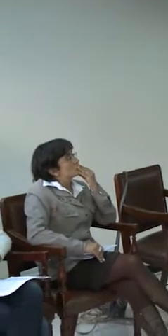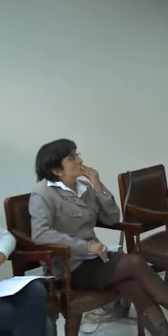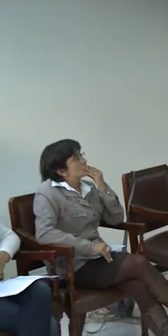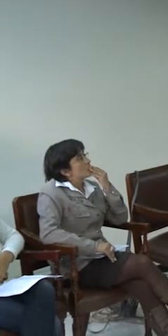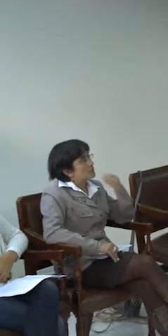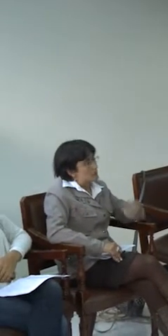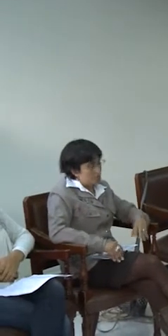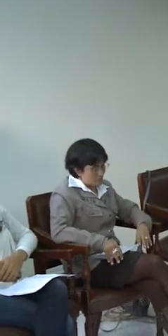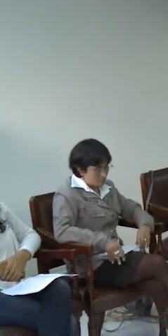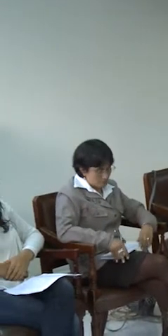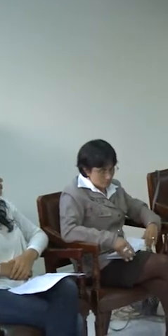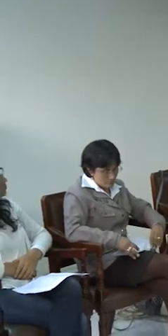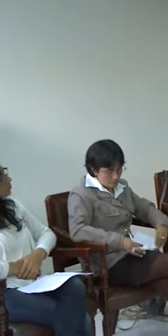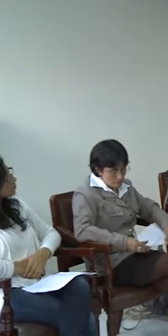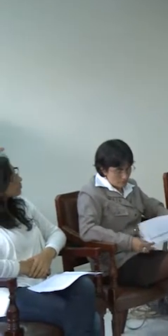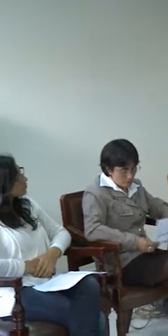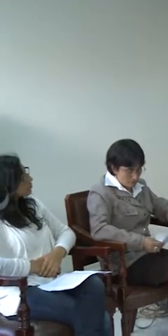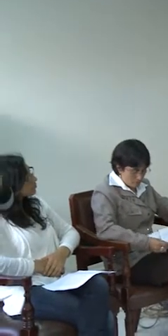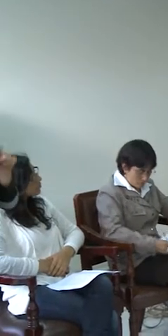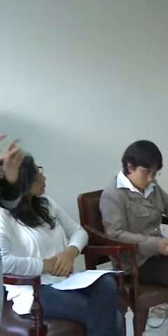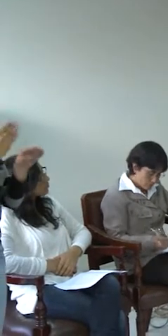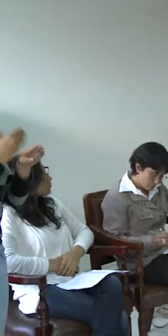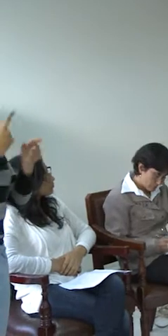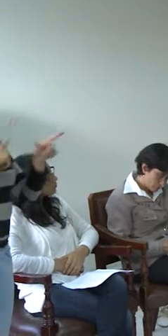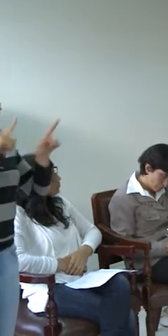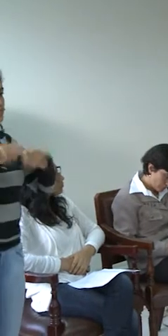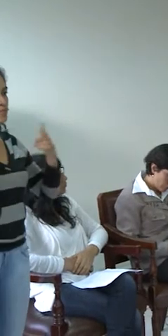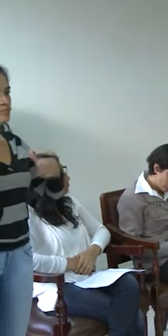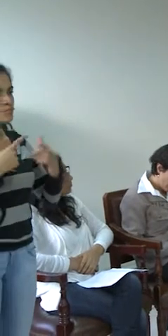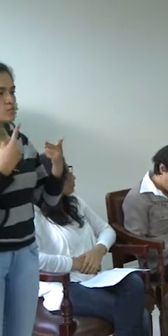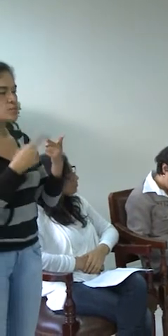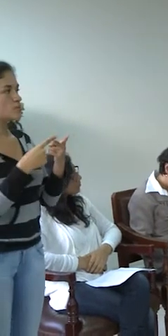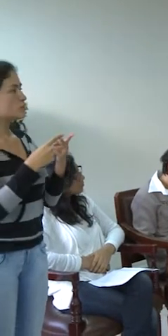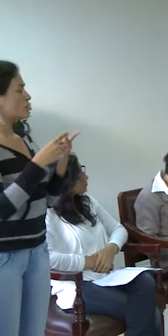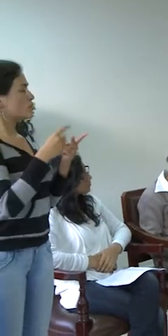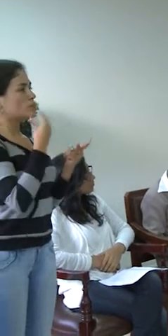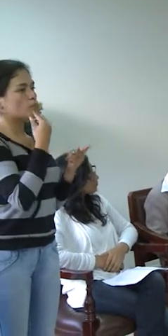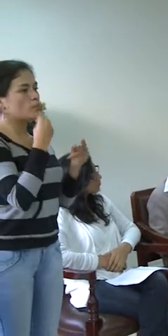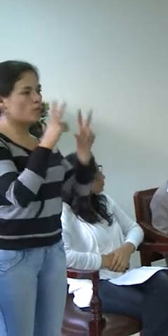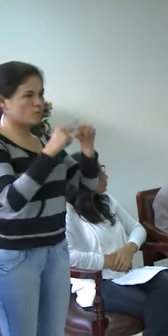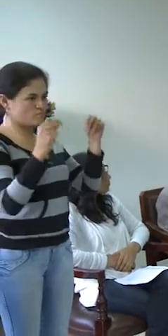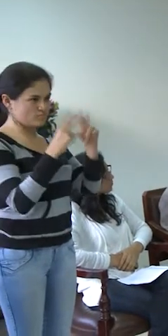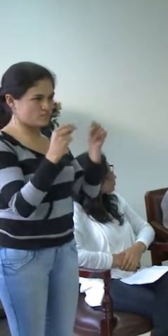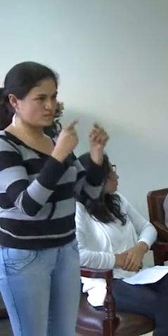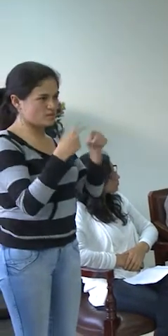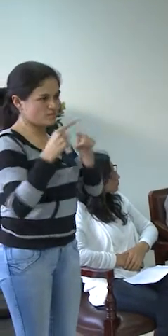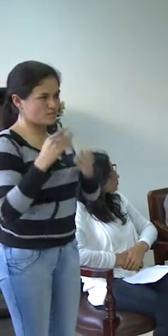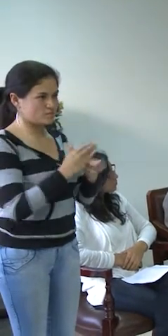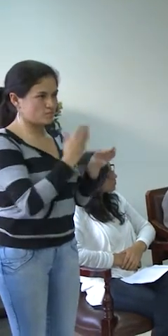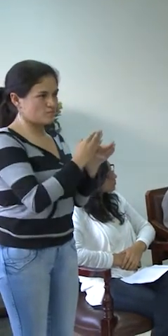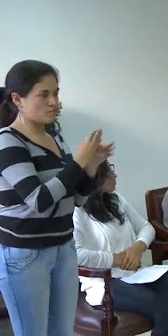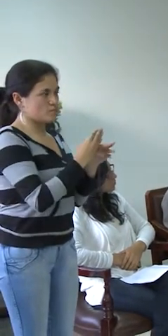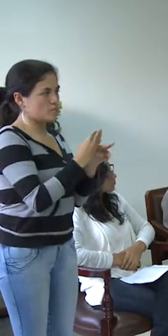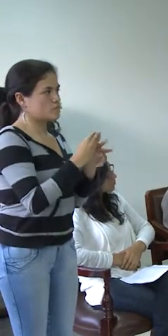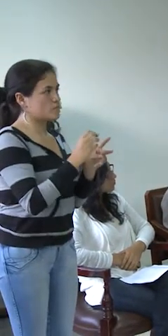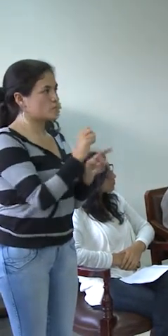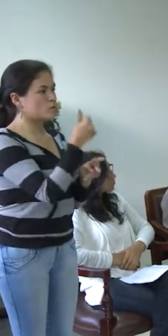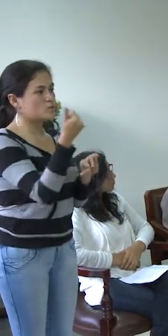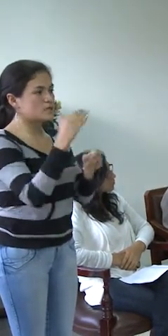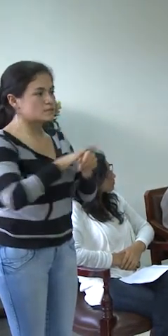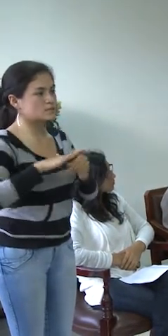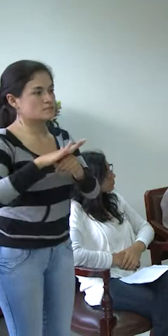dejado en las luchas que se estaban dando, pues el caso de Nicaragua que tú mencionas, y también las